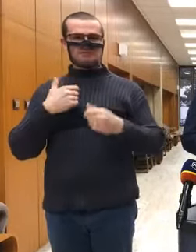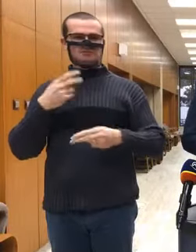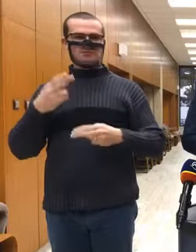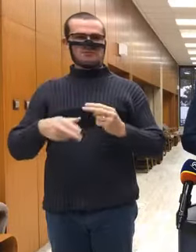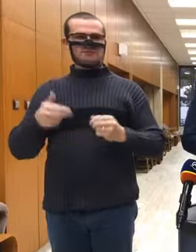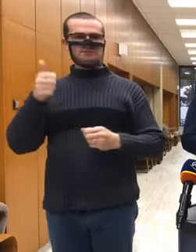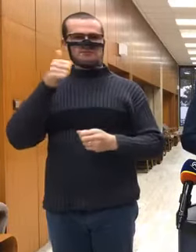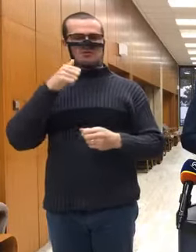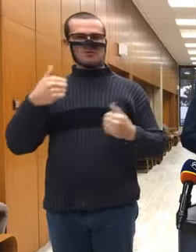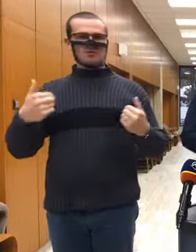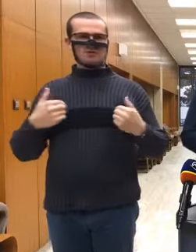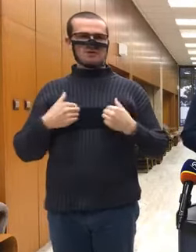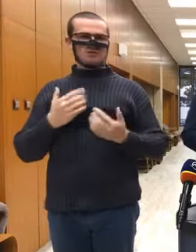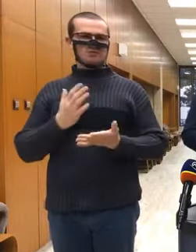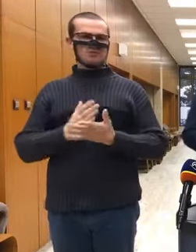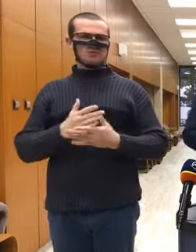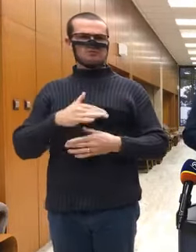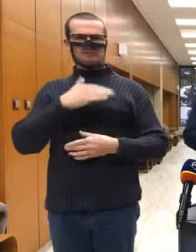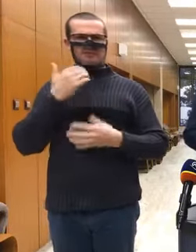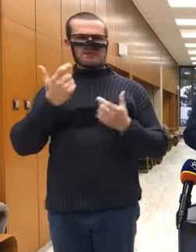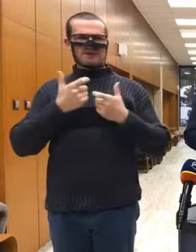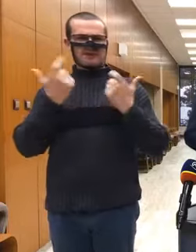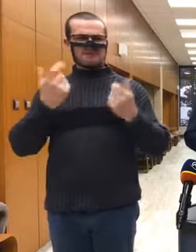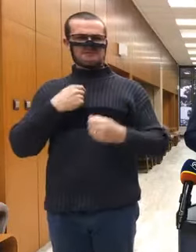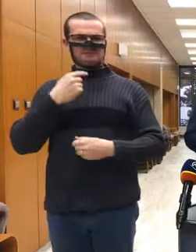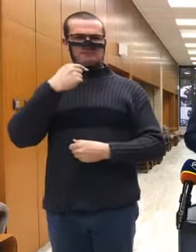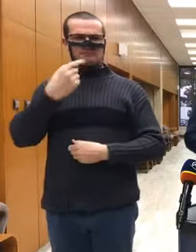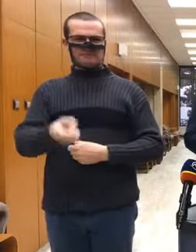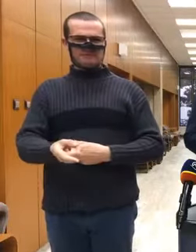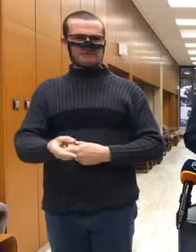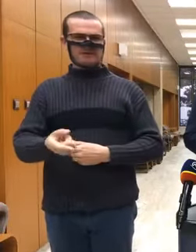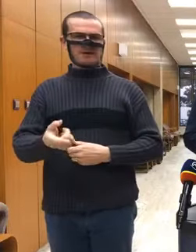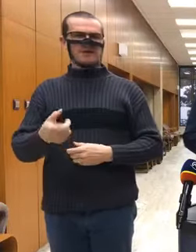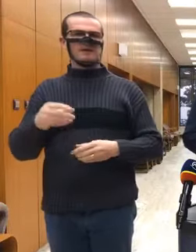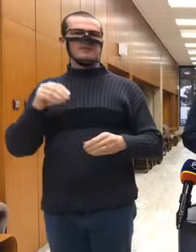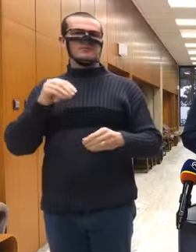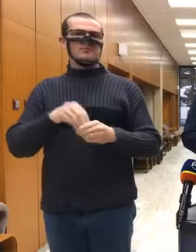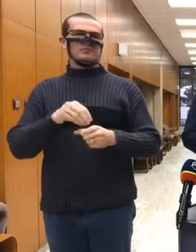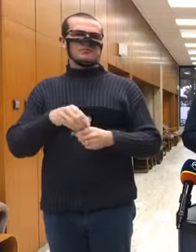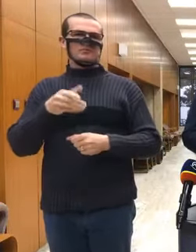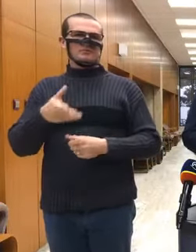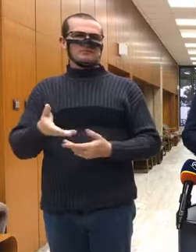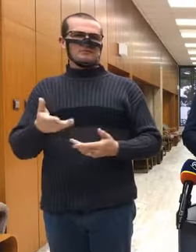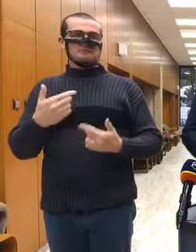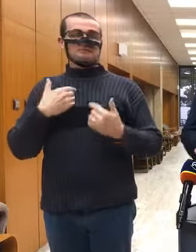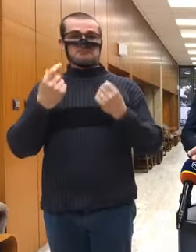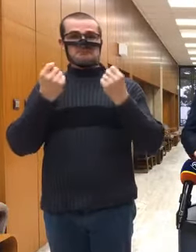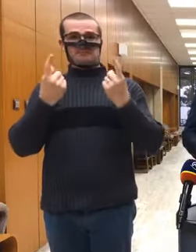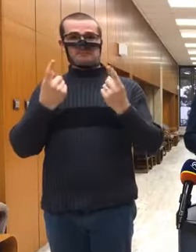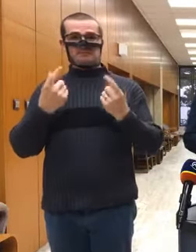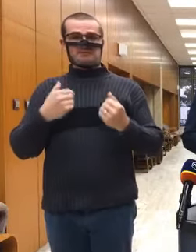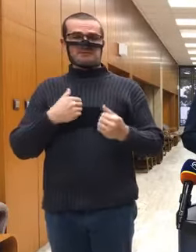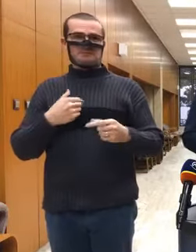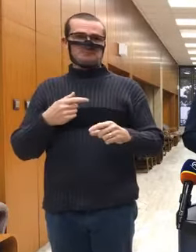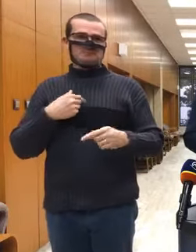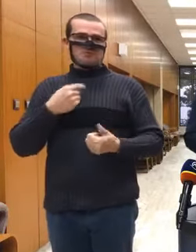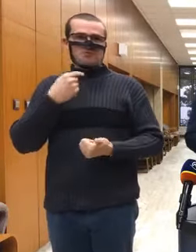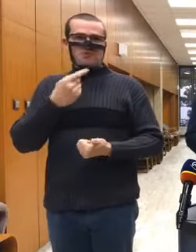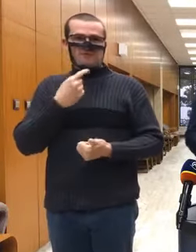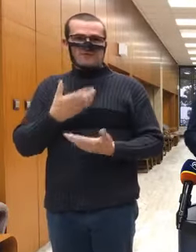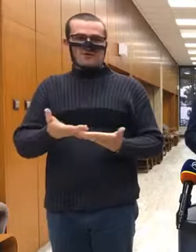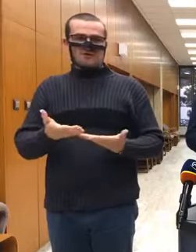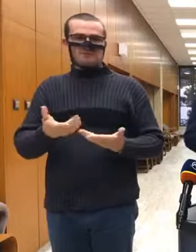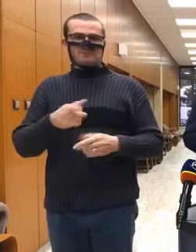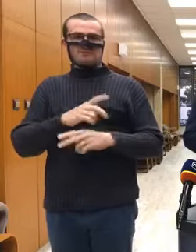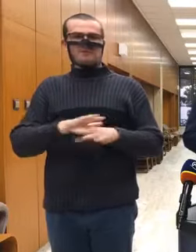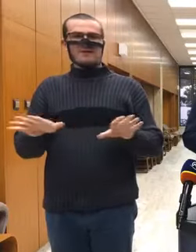dňoch, myslím si, že veľmi jasne vyjadril a dnes teda len s prekvapením konštatujem, že v podstate je